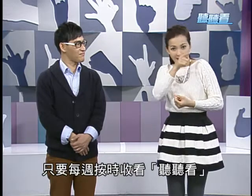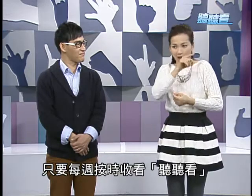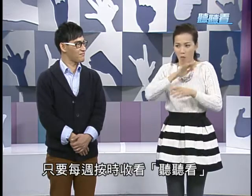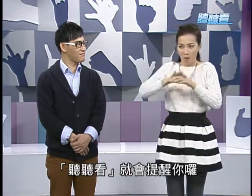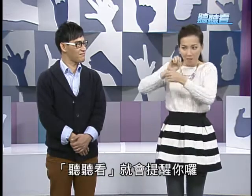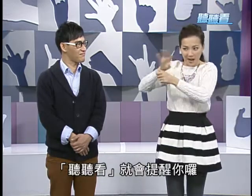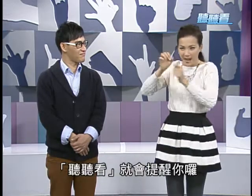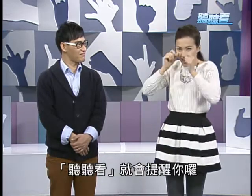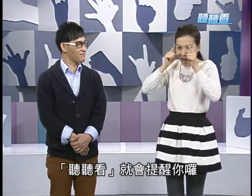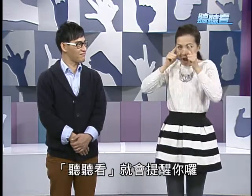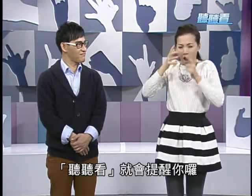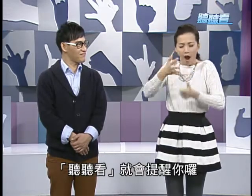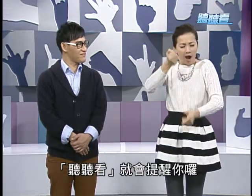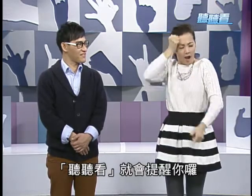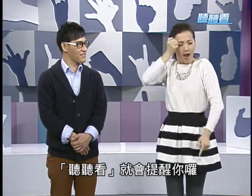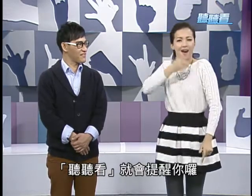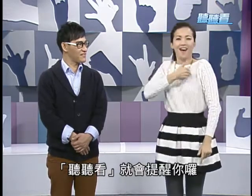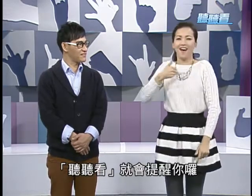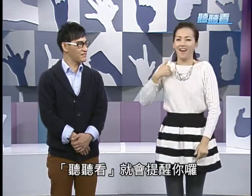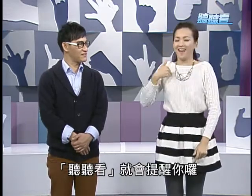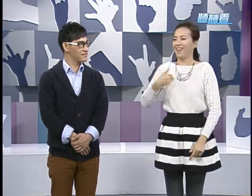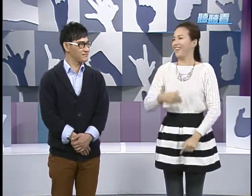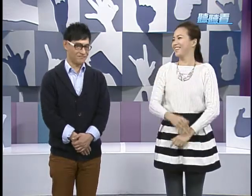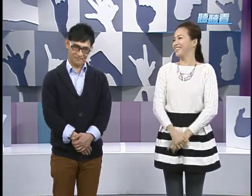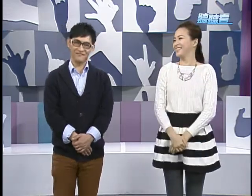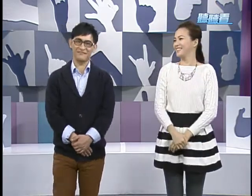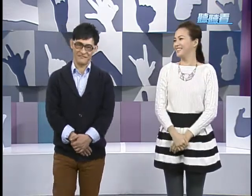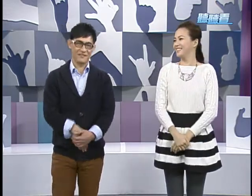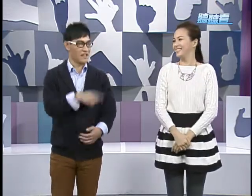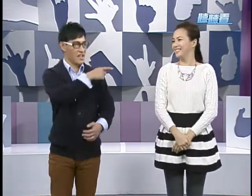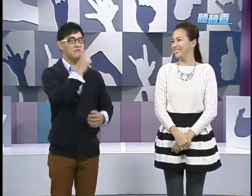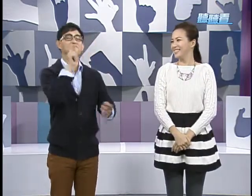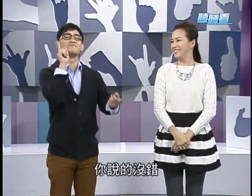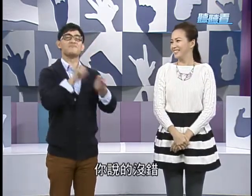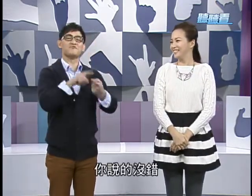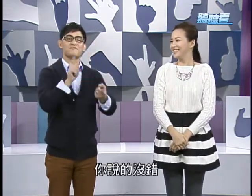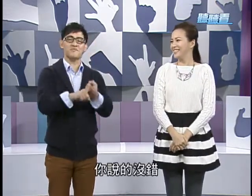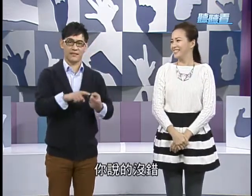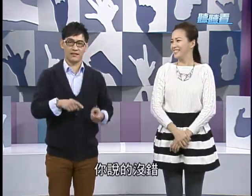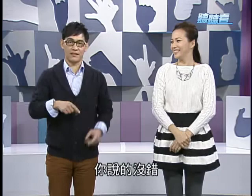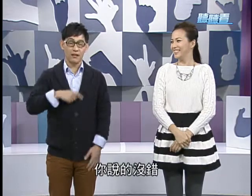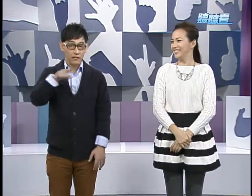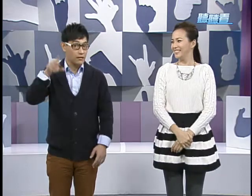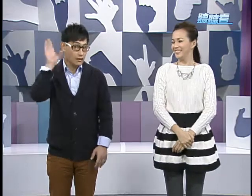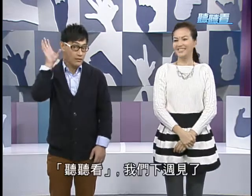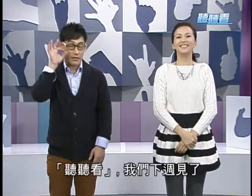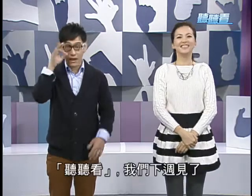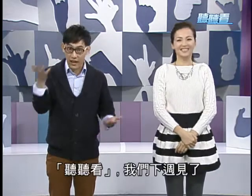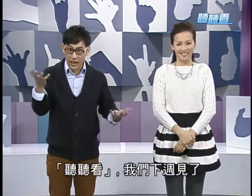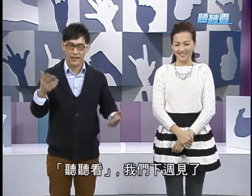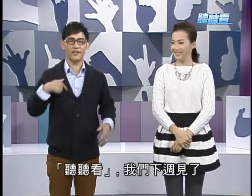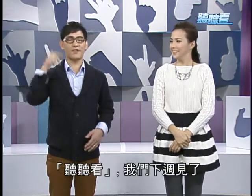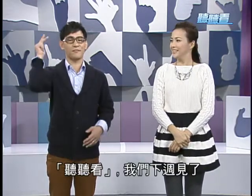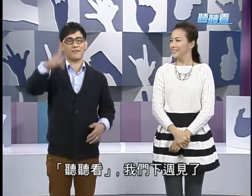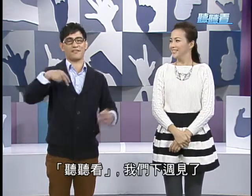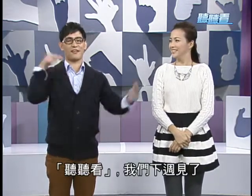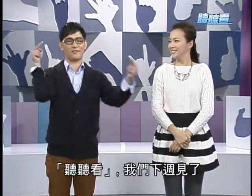听听看就会提醒你咯。 嗯，你说的没错，听听看，我们下周见